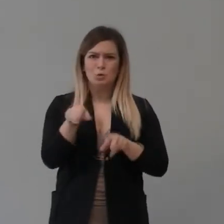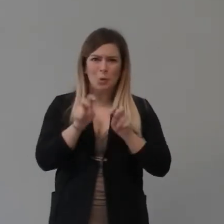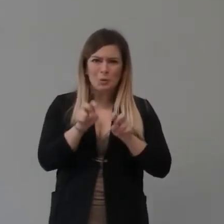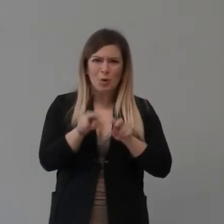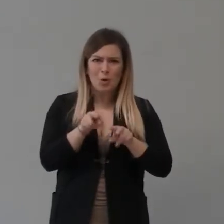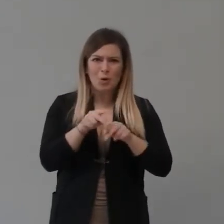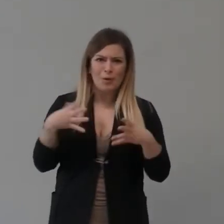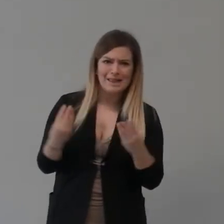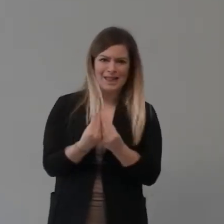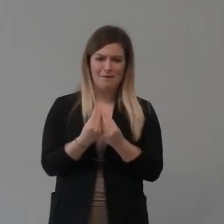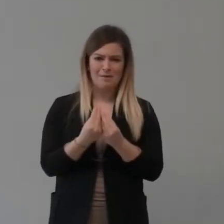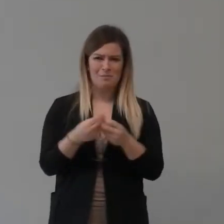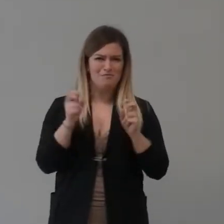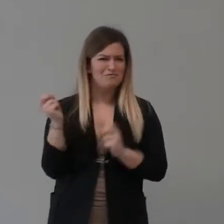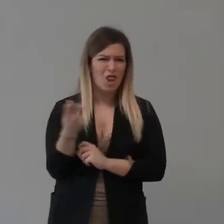metri.